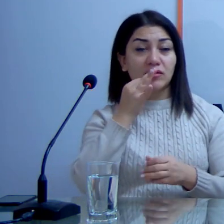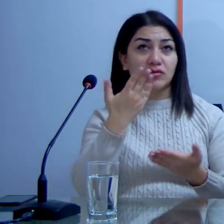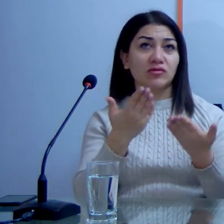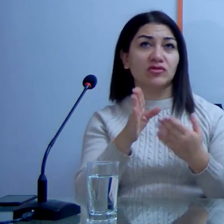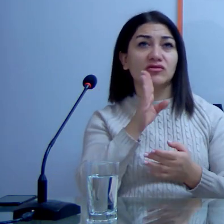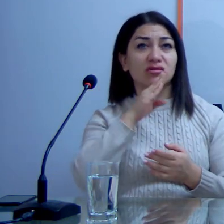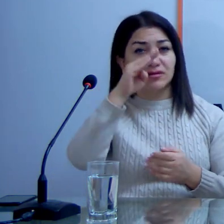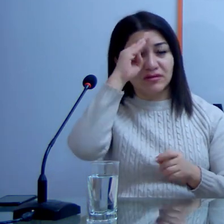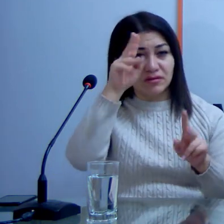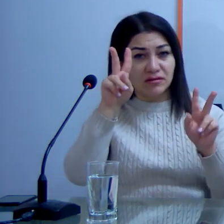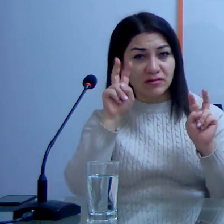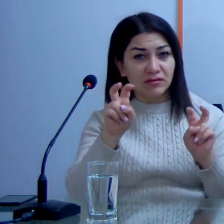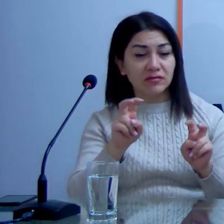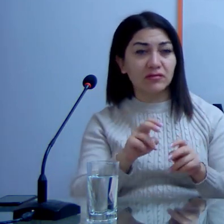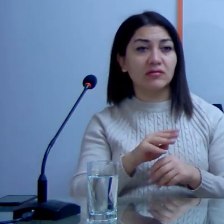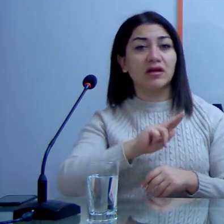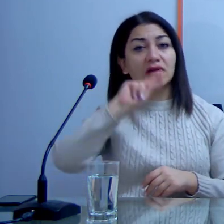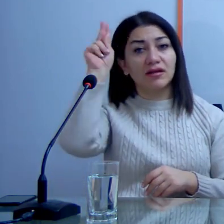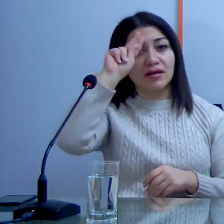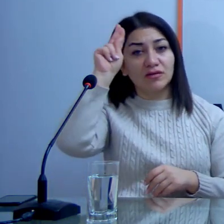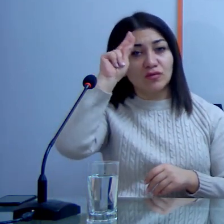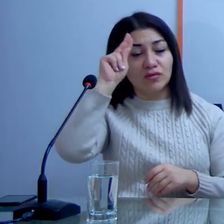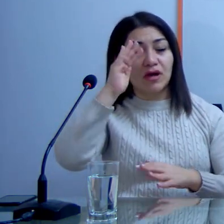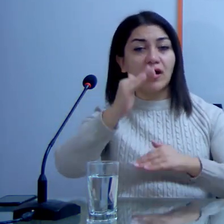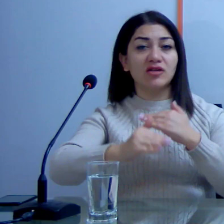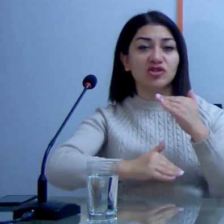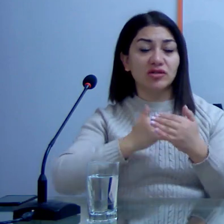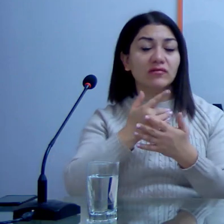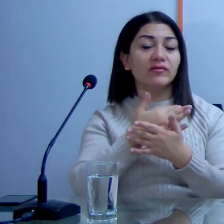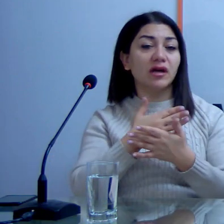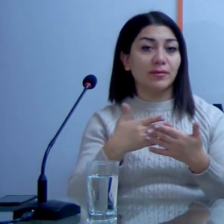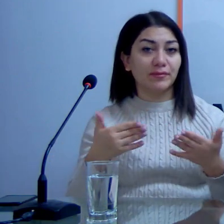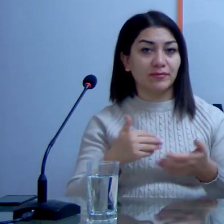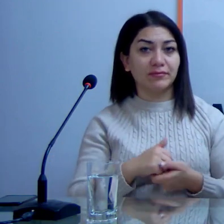սեռի, ըստ կրթական աշճանի եւ այլն եւ այլն։